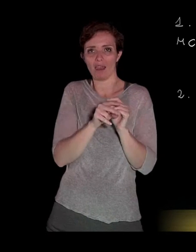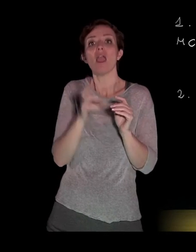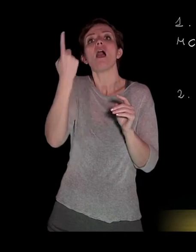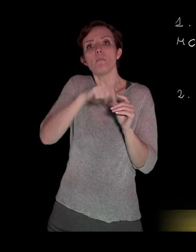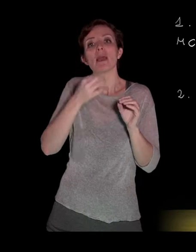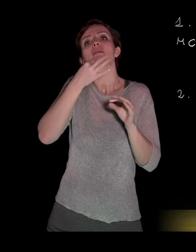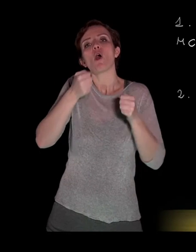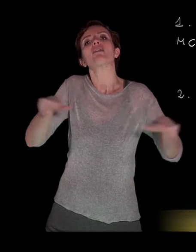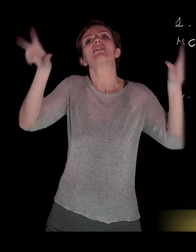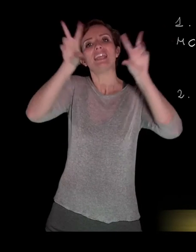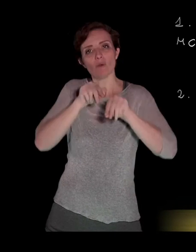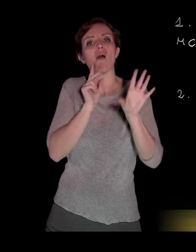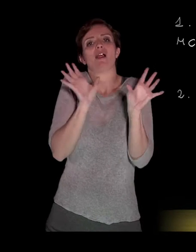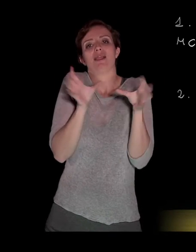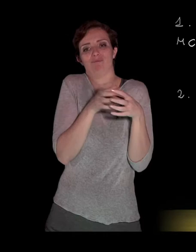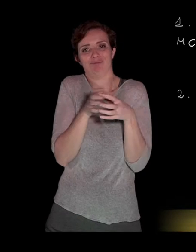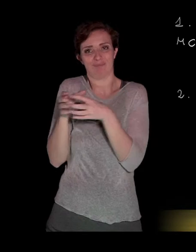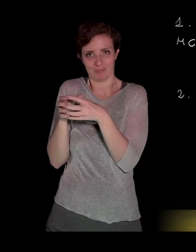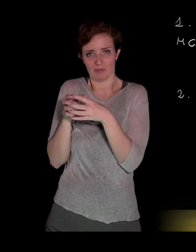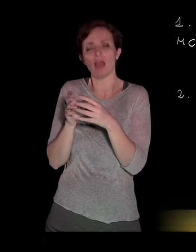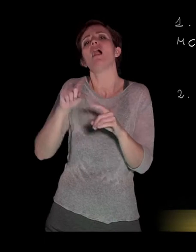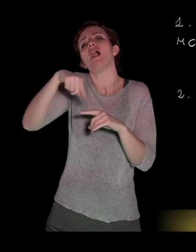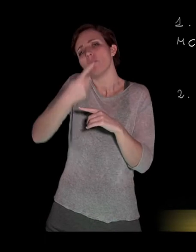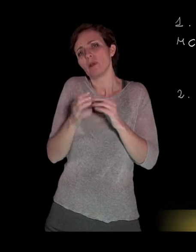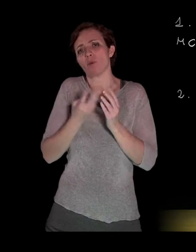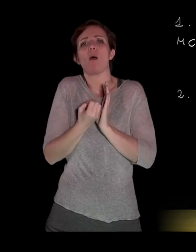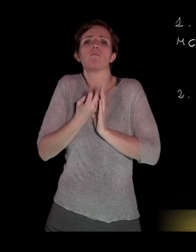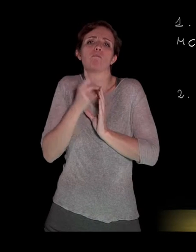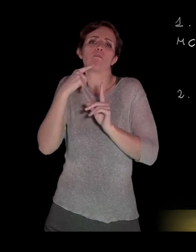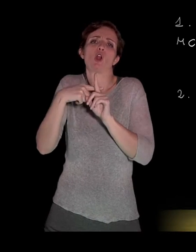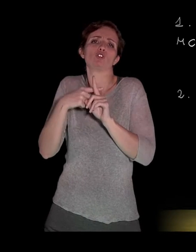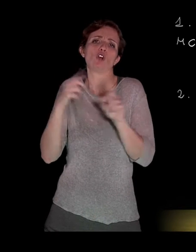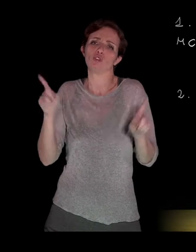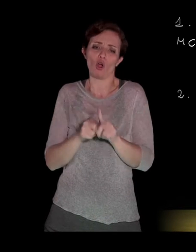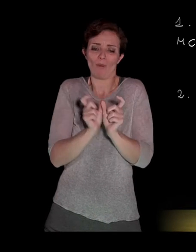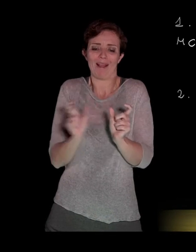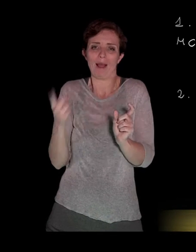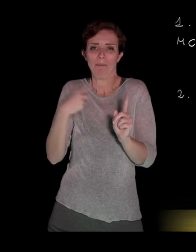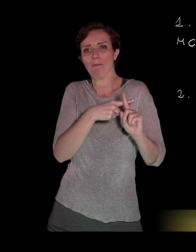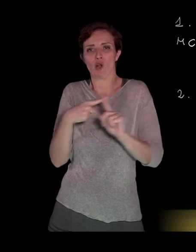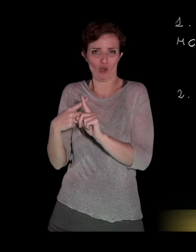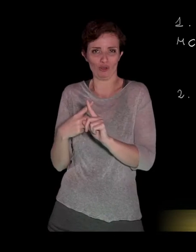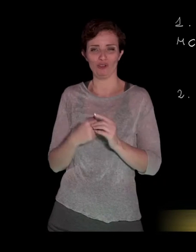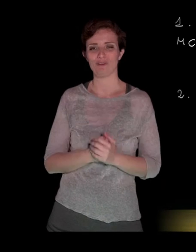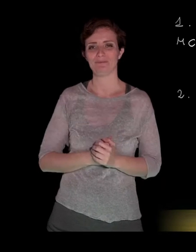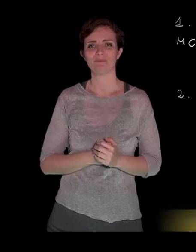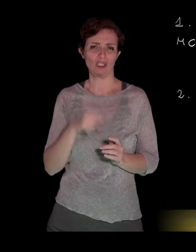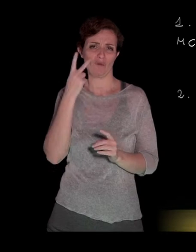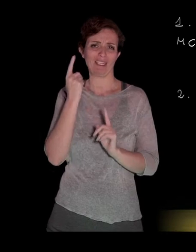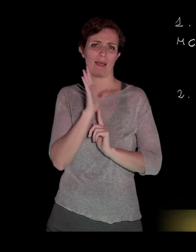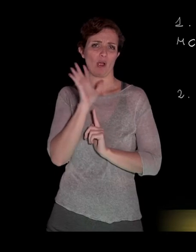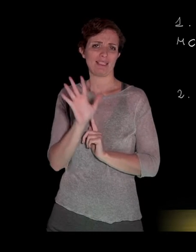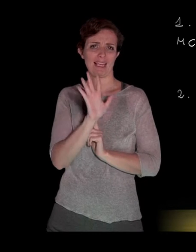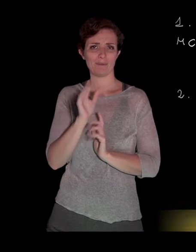rifare un ulteriore raccoglimento e a quel punto sviluppare il prodotto come il prodotto di questi termini che adesso vediamo con un